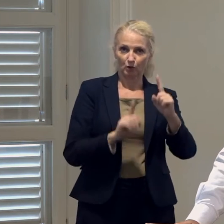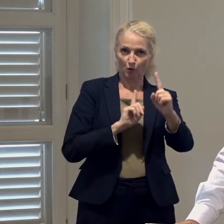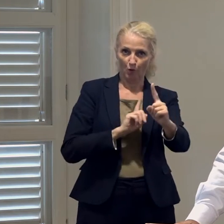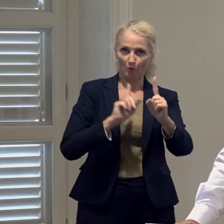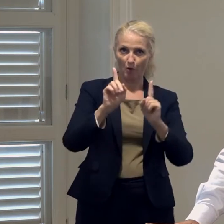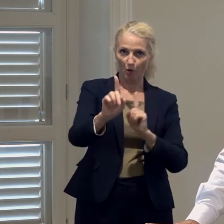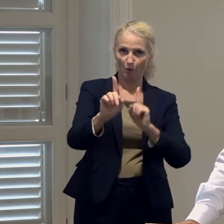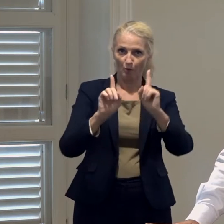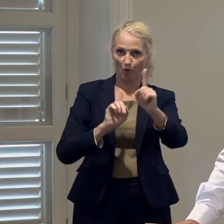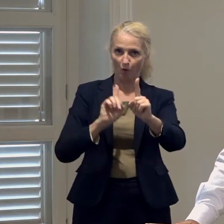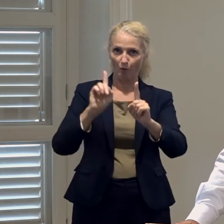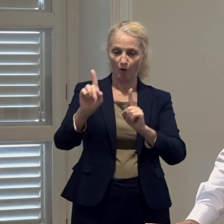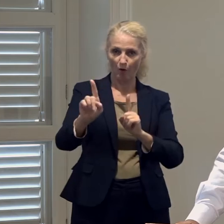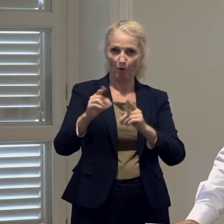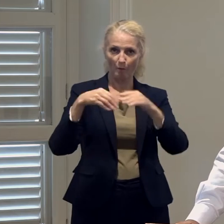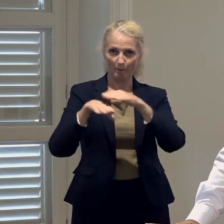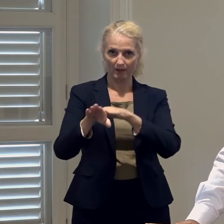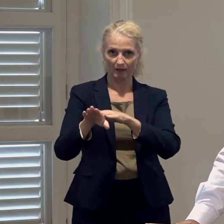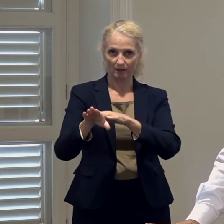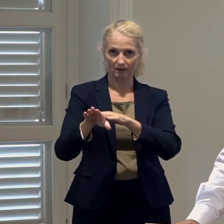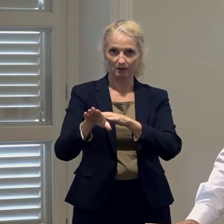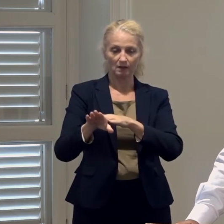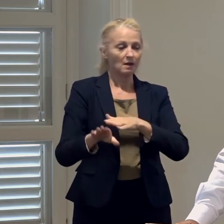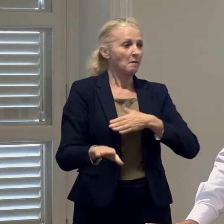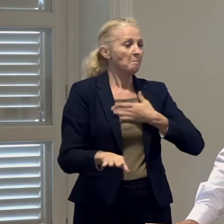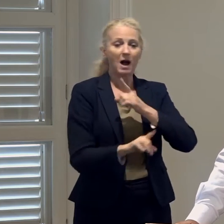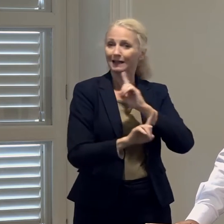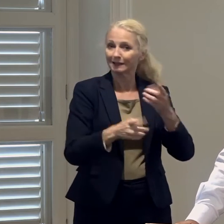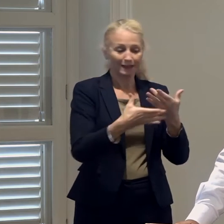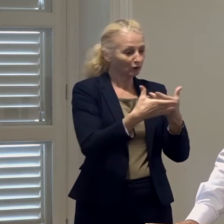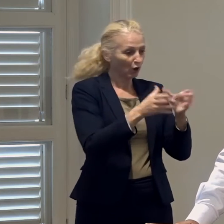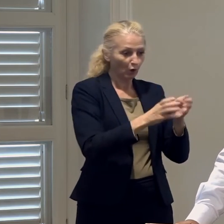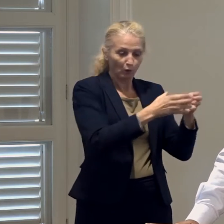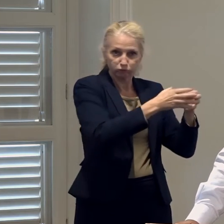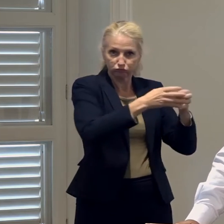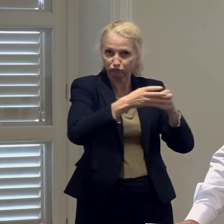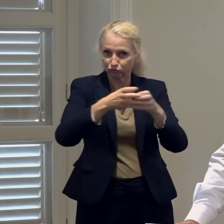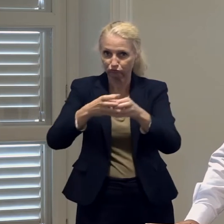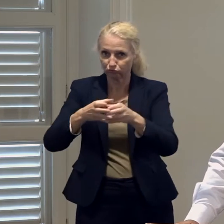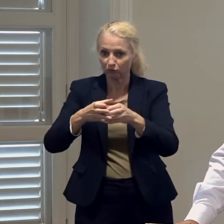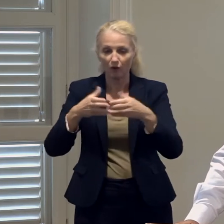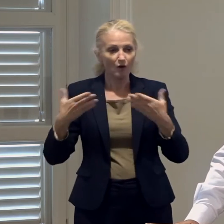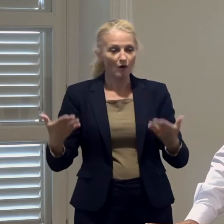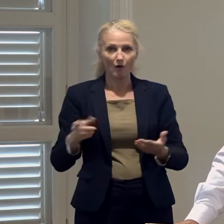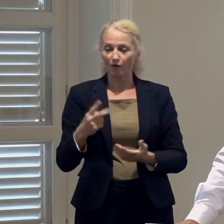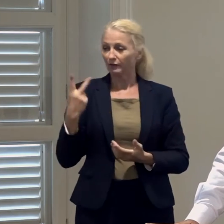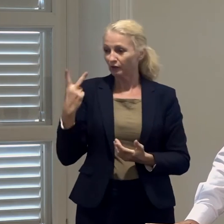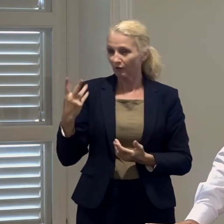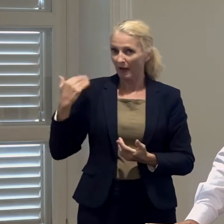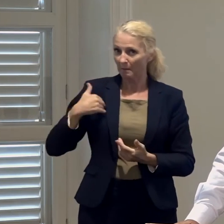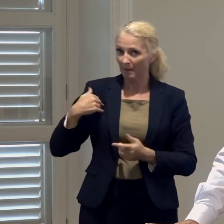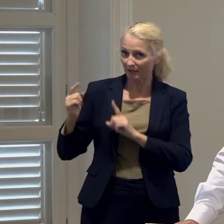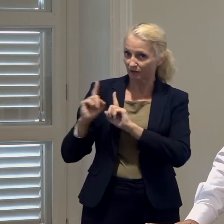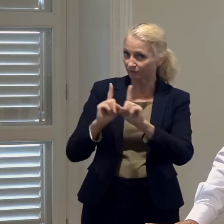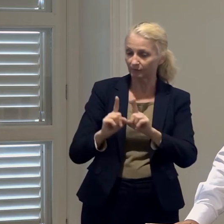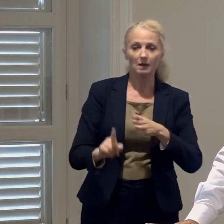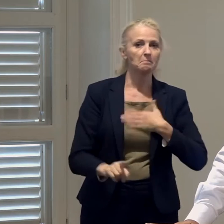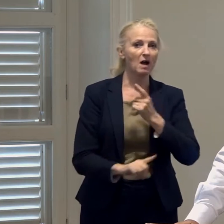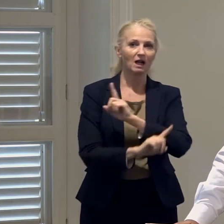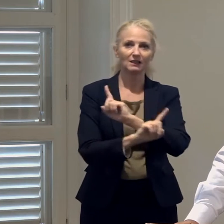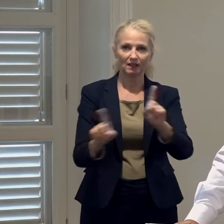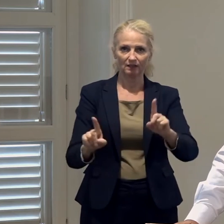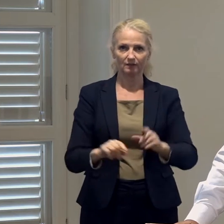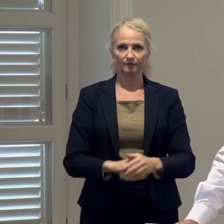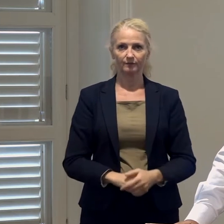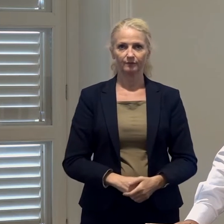Dit betekent dat je bijvoorbeeld niet in een groep naar de supermarkt kan gaan, ook niet met 2 of meer mensen. Er